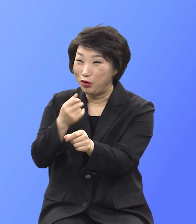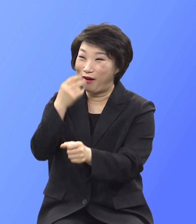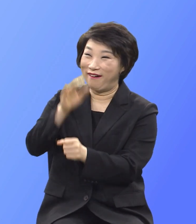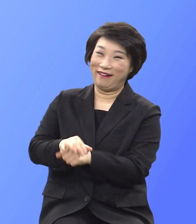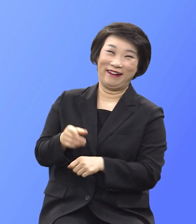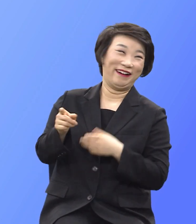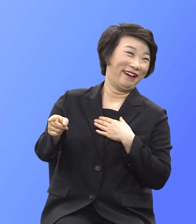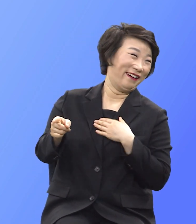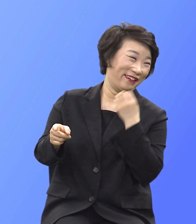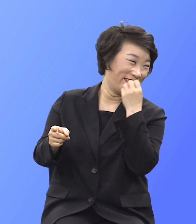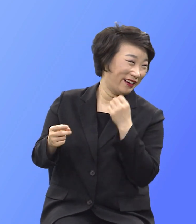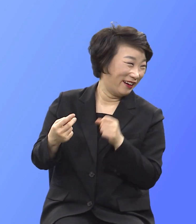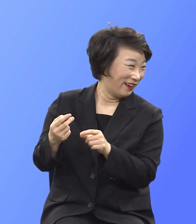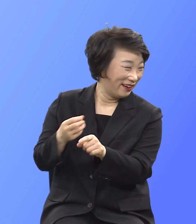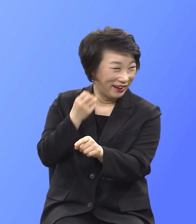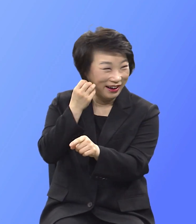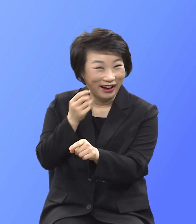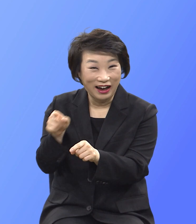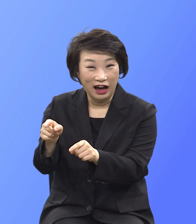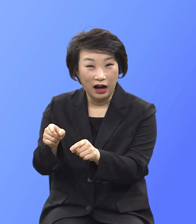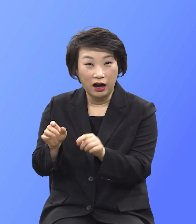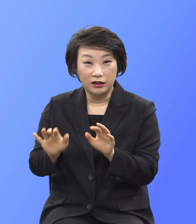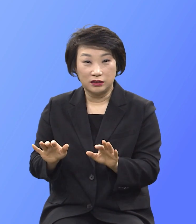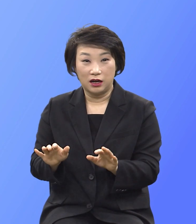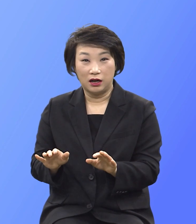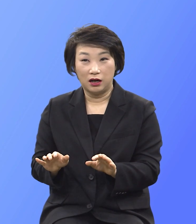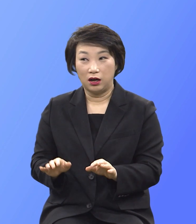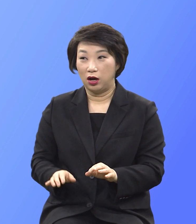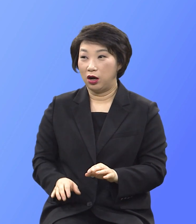방주를 지어 그래. 아니